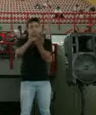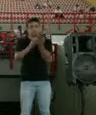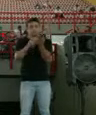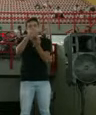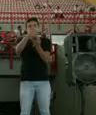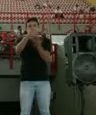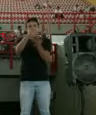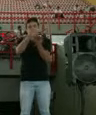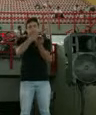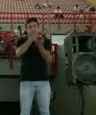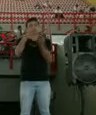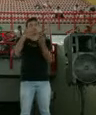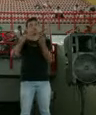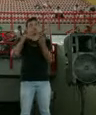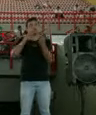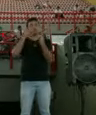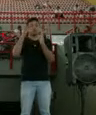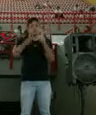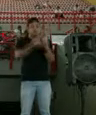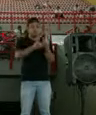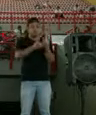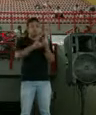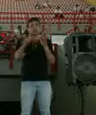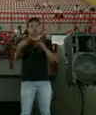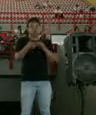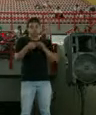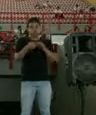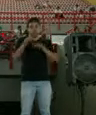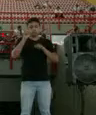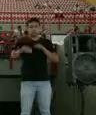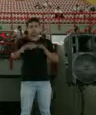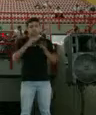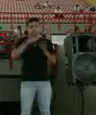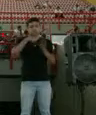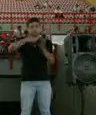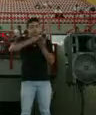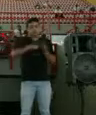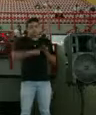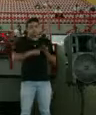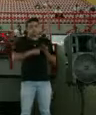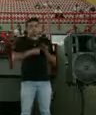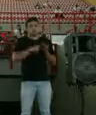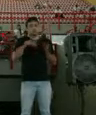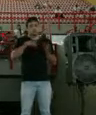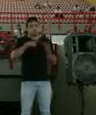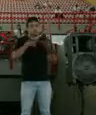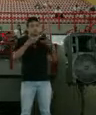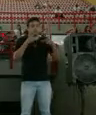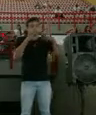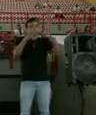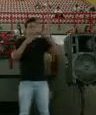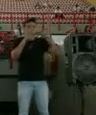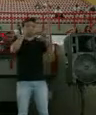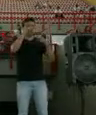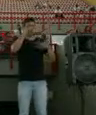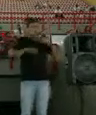faz. Todos eles correspondem a um combinado de 2